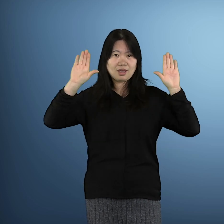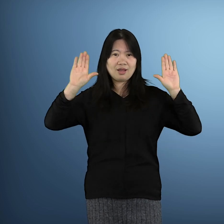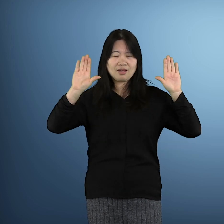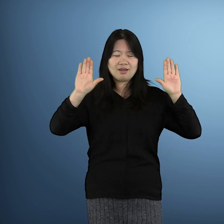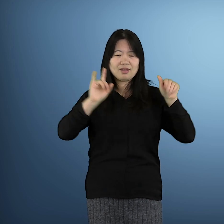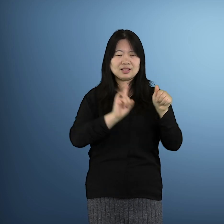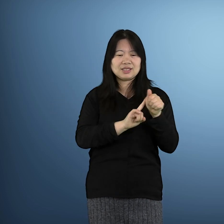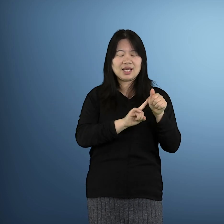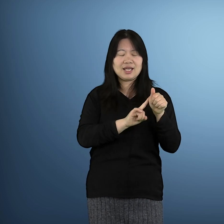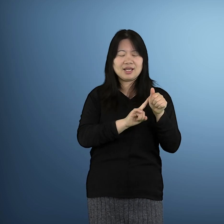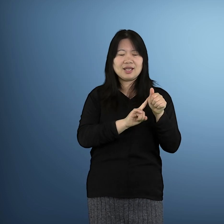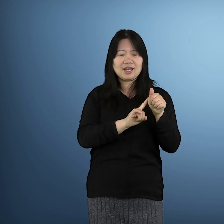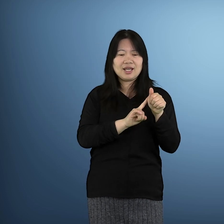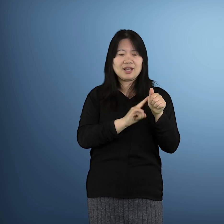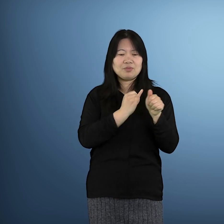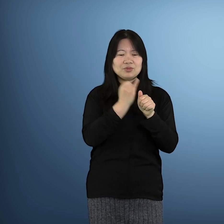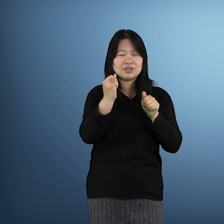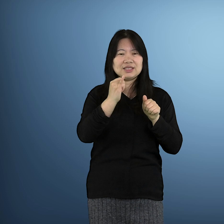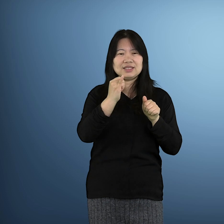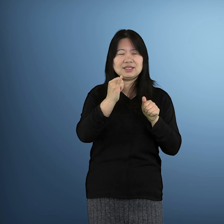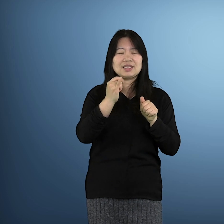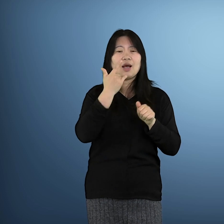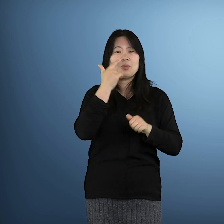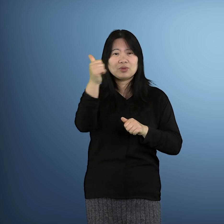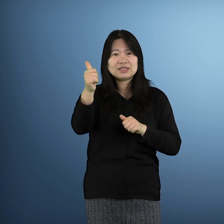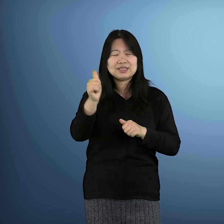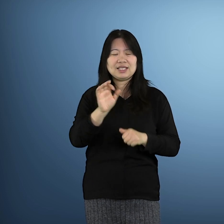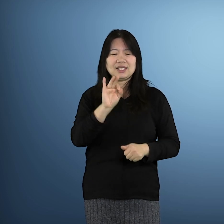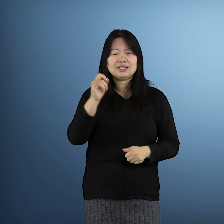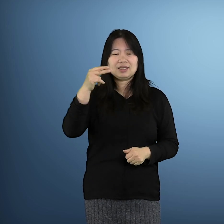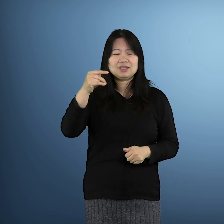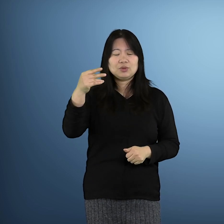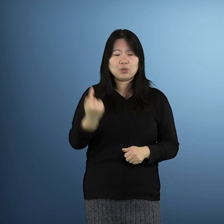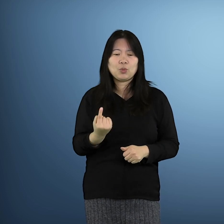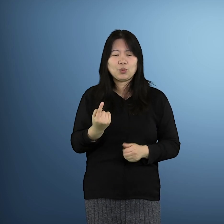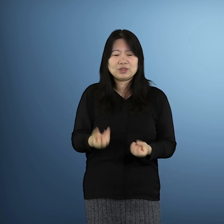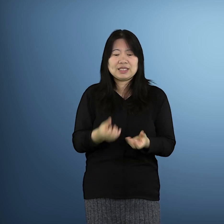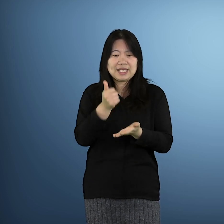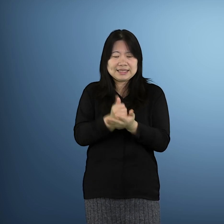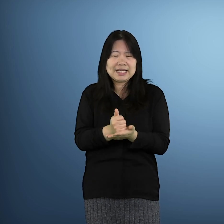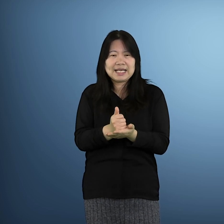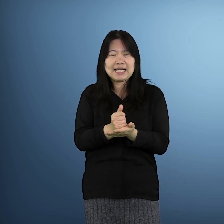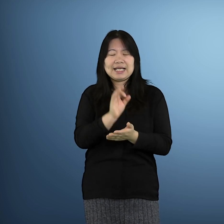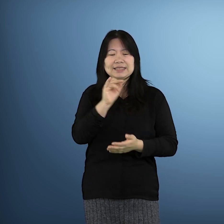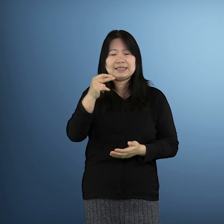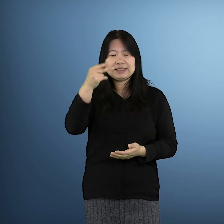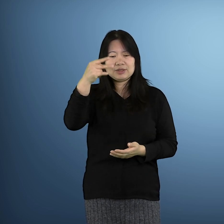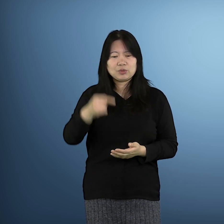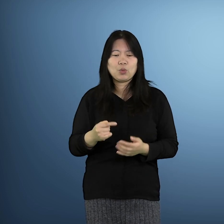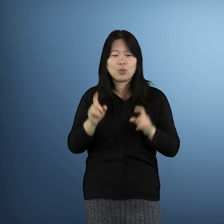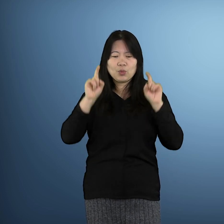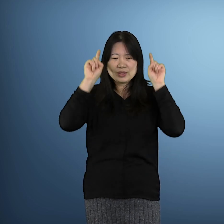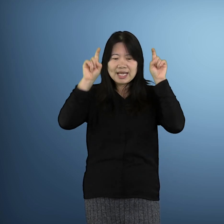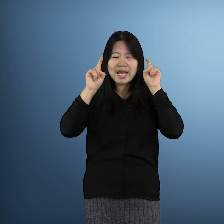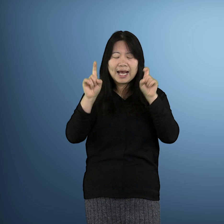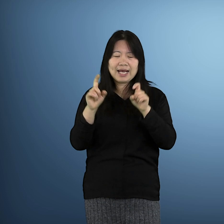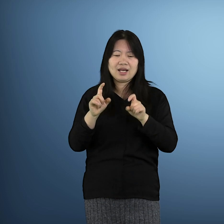모세가 그의 장인 미디안 제사장 이드로의 양떼를 치더니 그